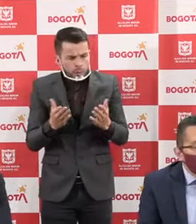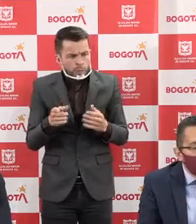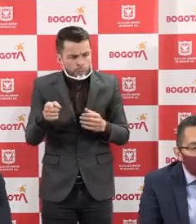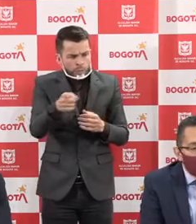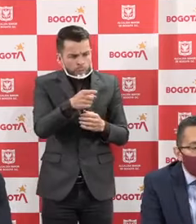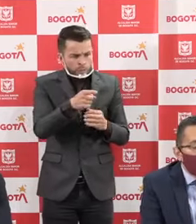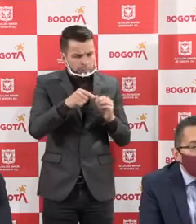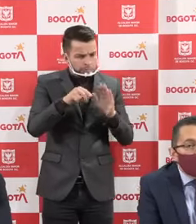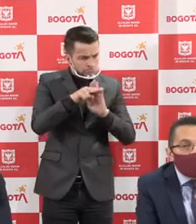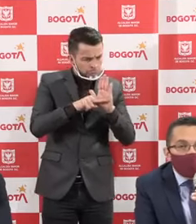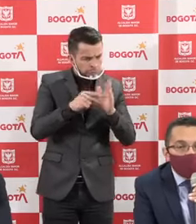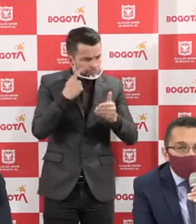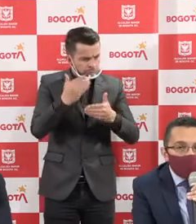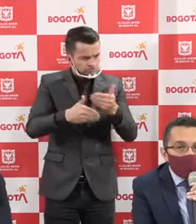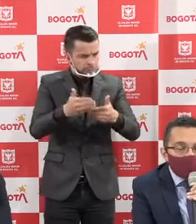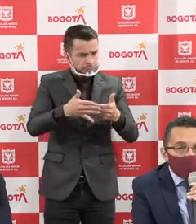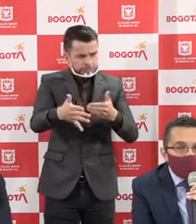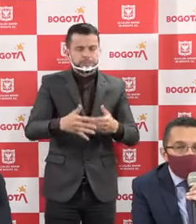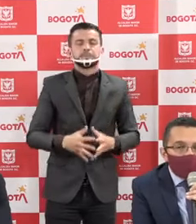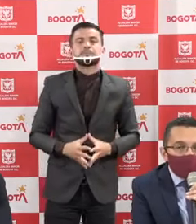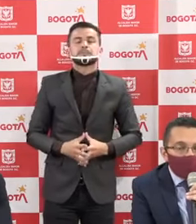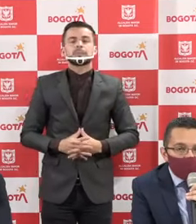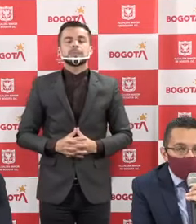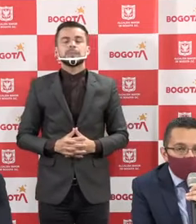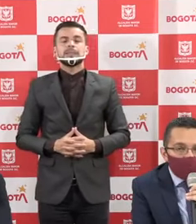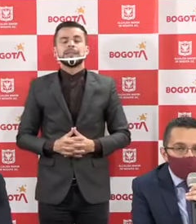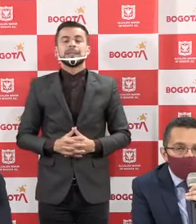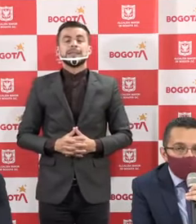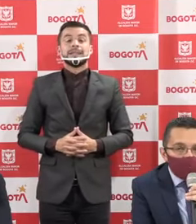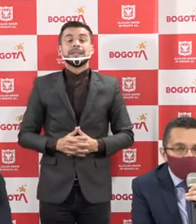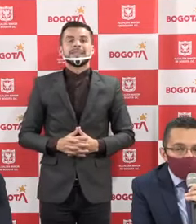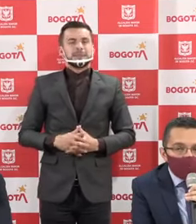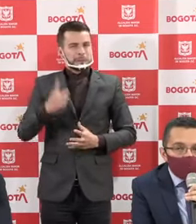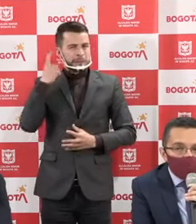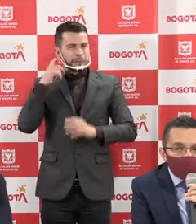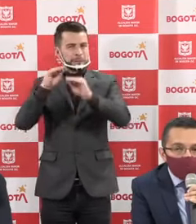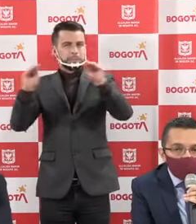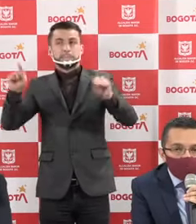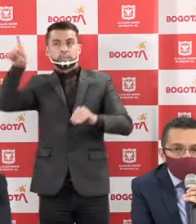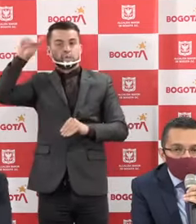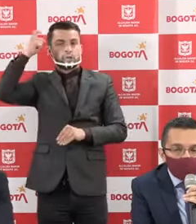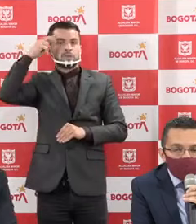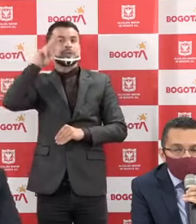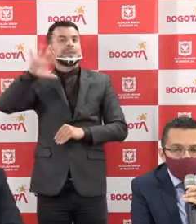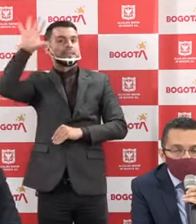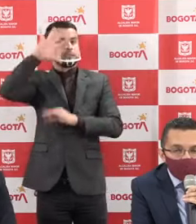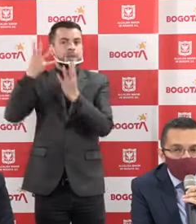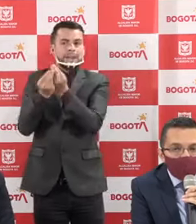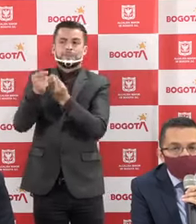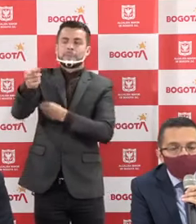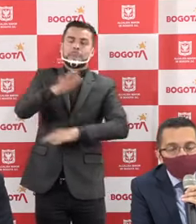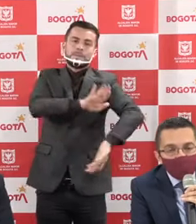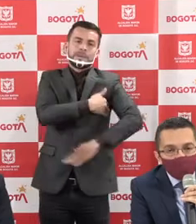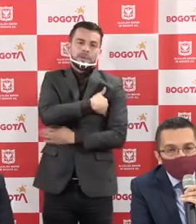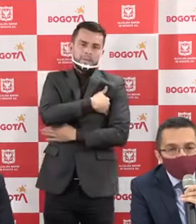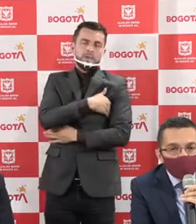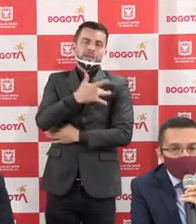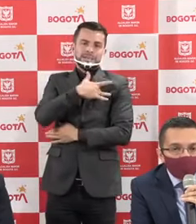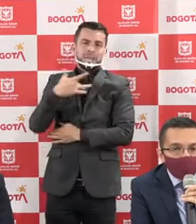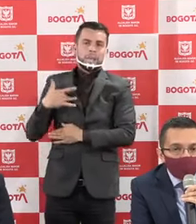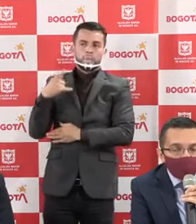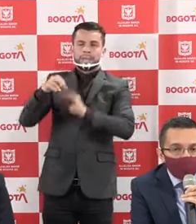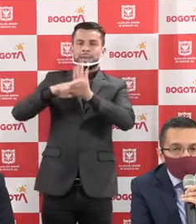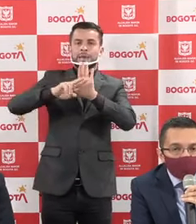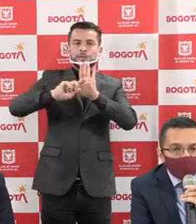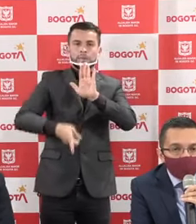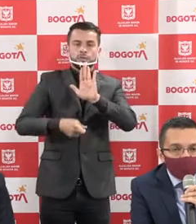precisamente ayer el gobierno nacional insistió en mediante una resolución del ministerio de salud y en el